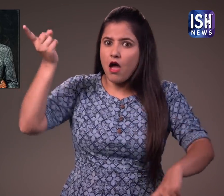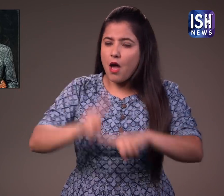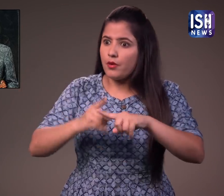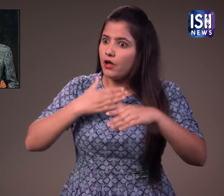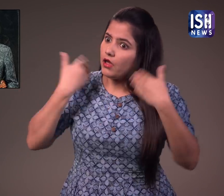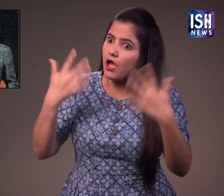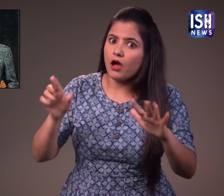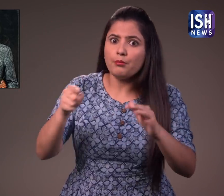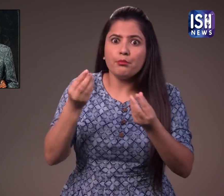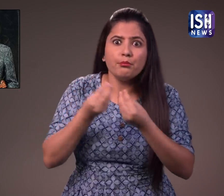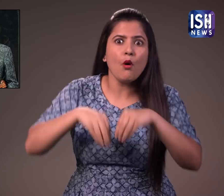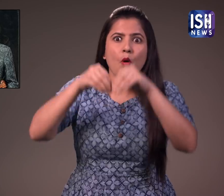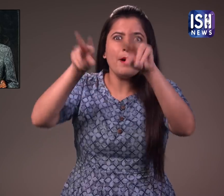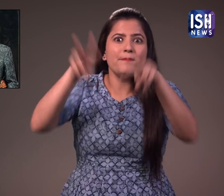दोनों तबा हो गए